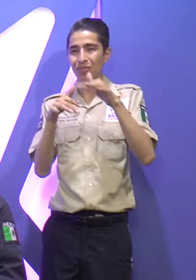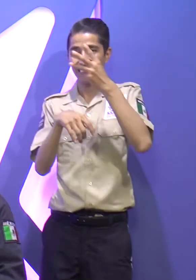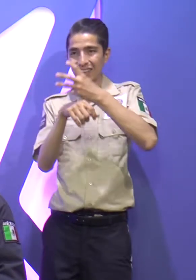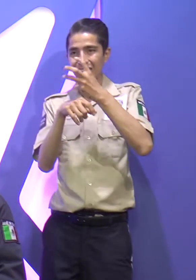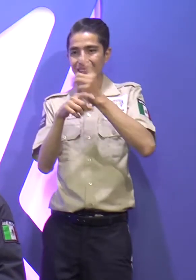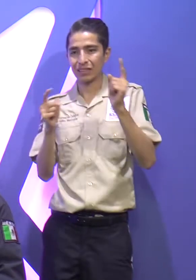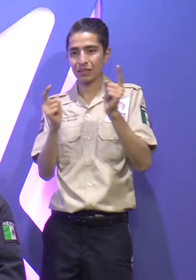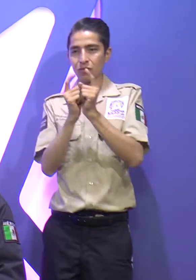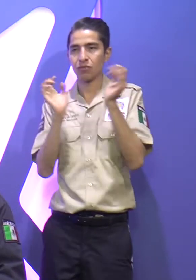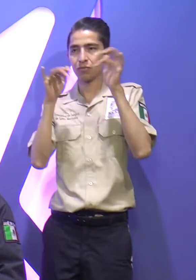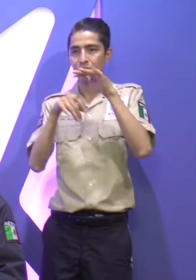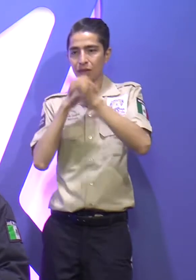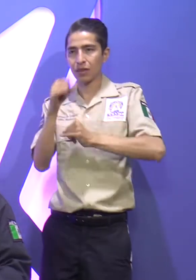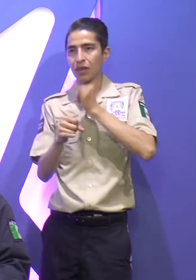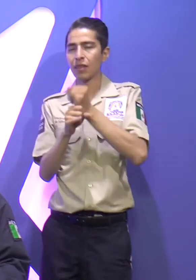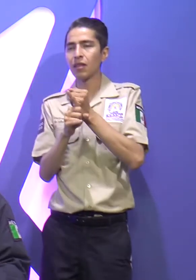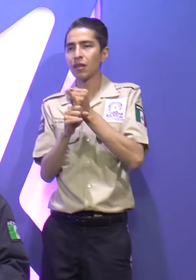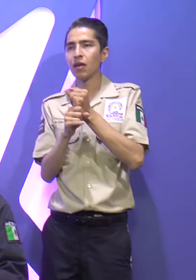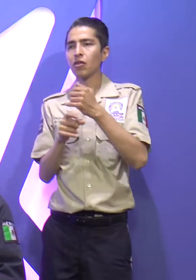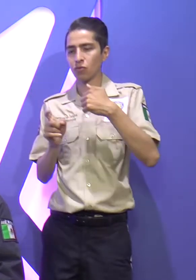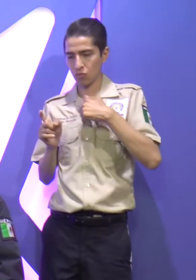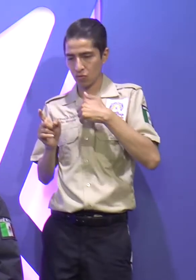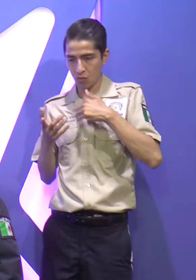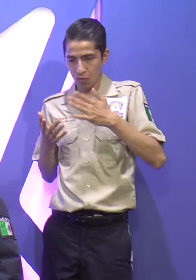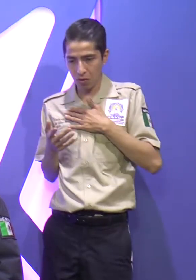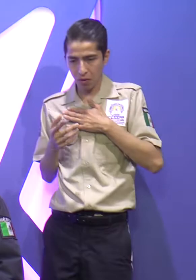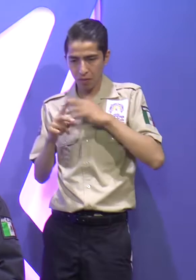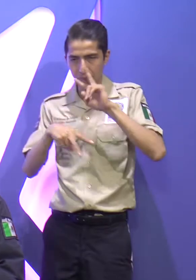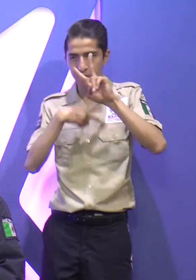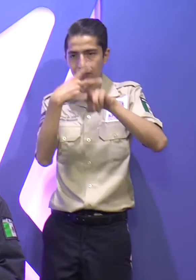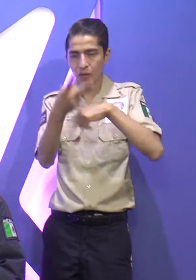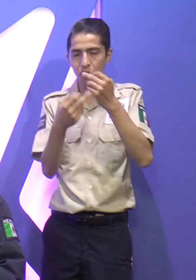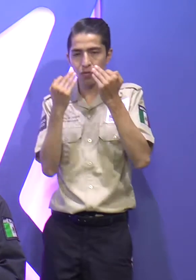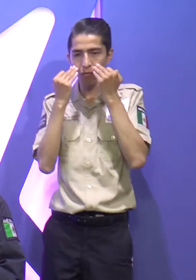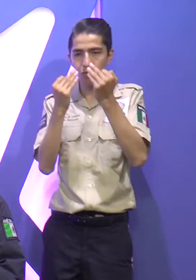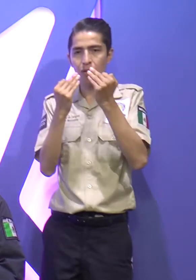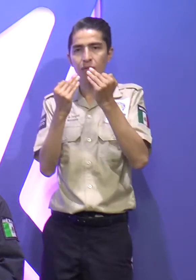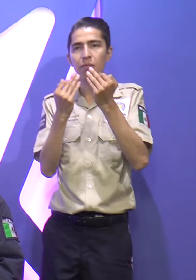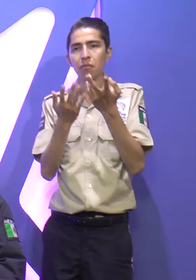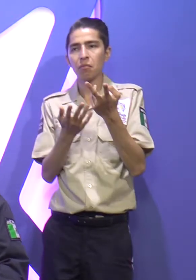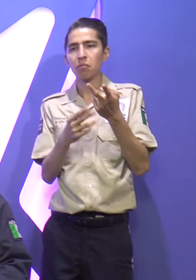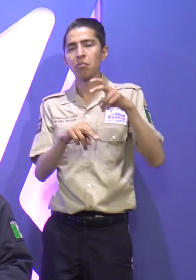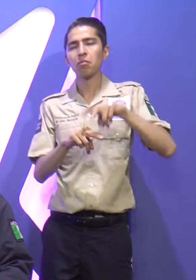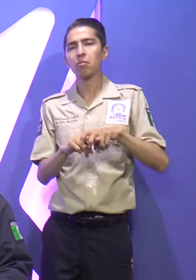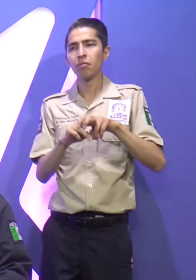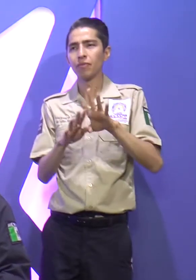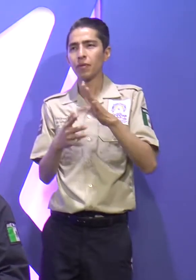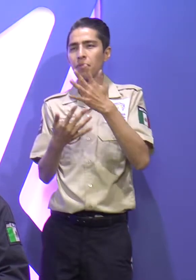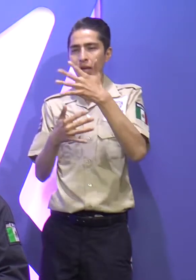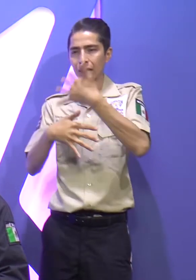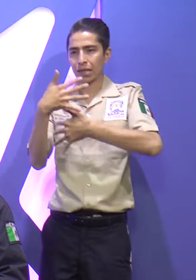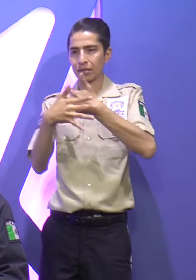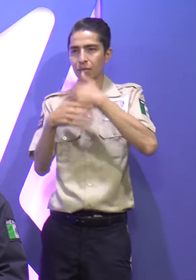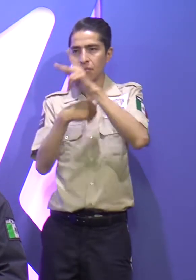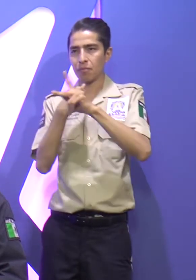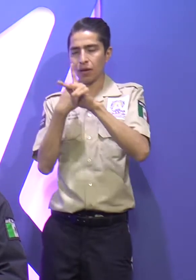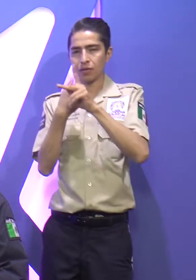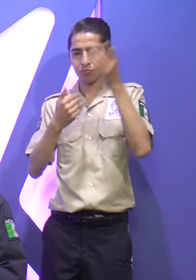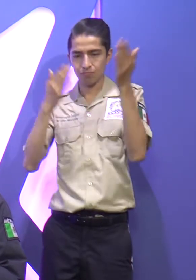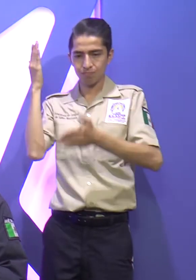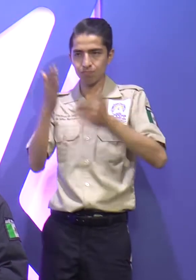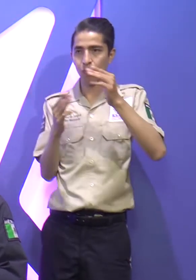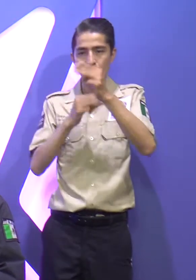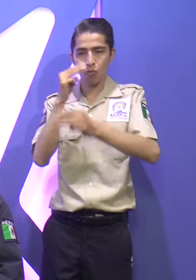encuentro internacional donde estuve presente y donde acudieron más de 15 países